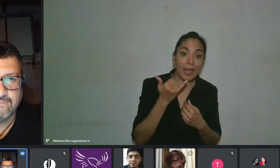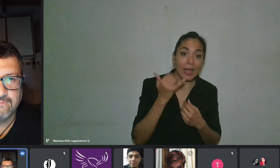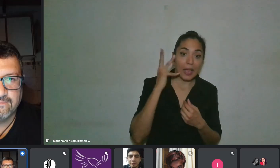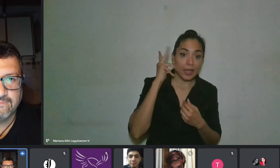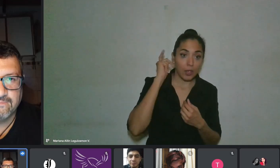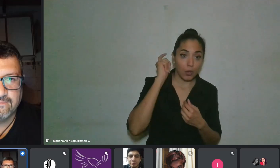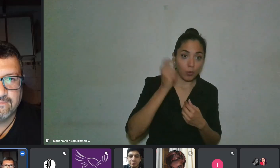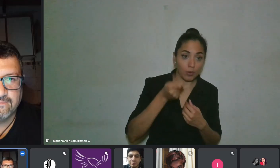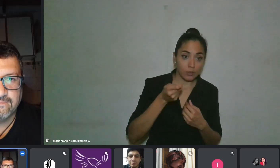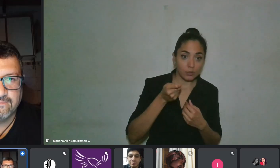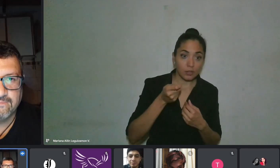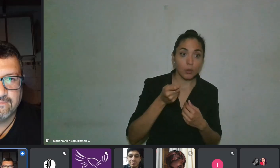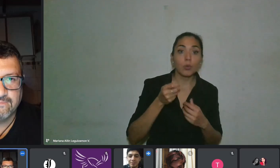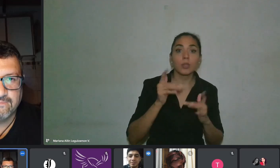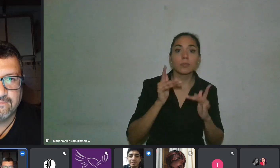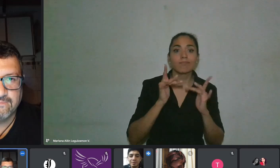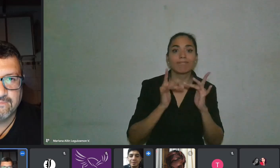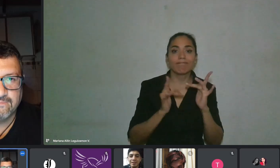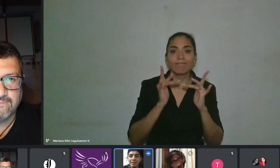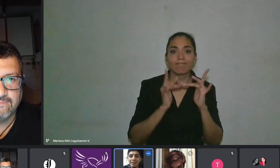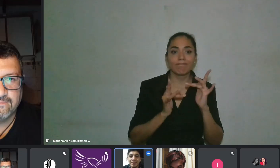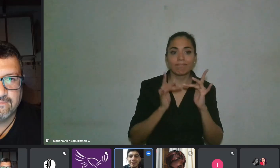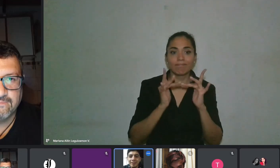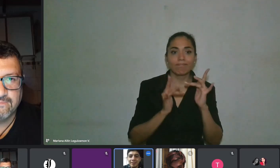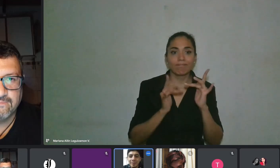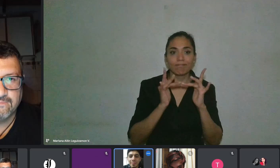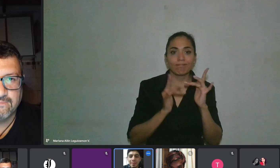Justo me había caído. Disculpe. sí,